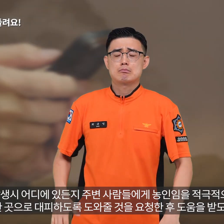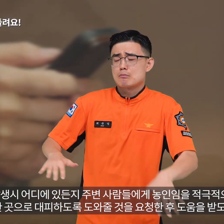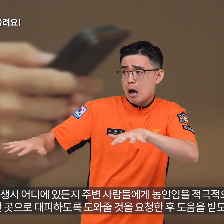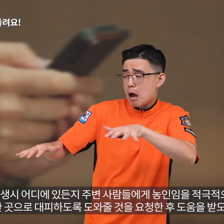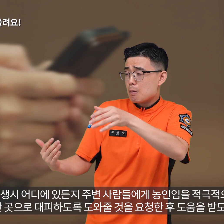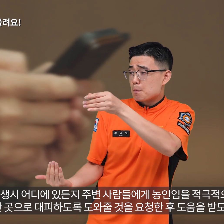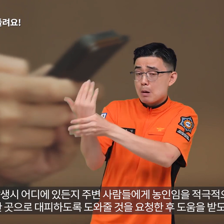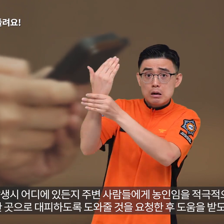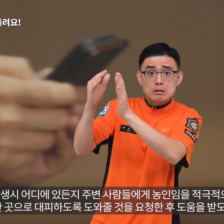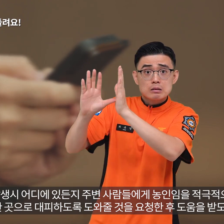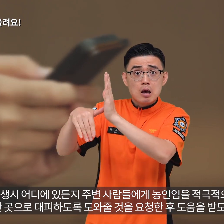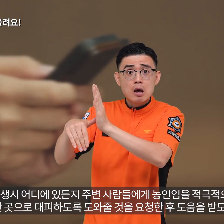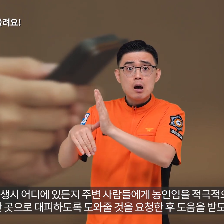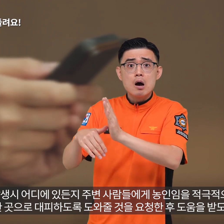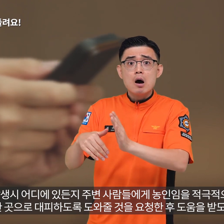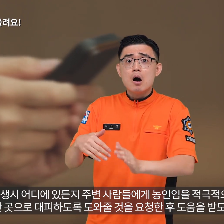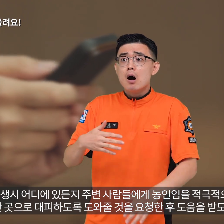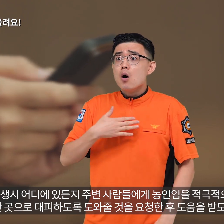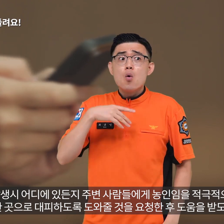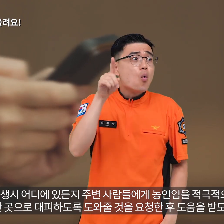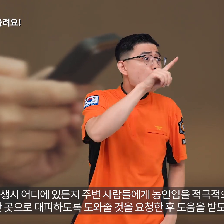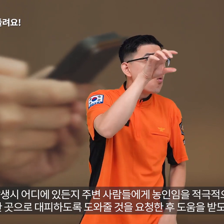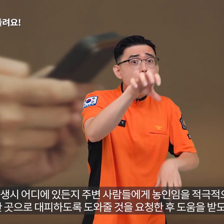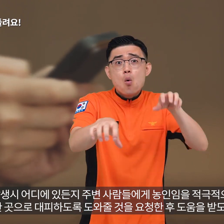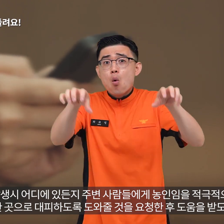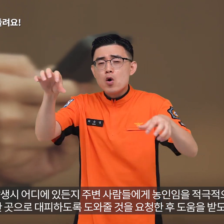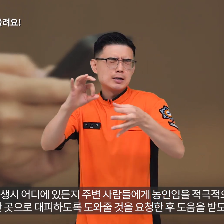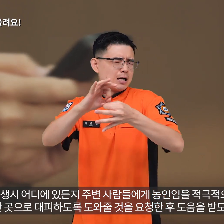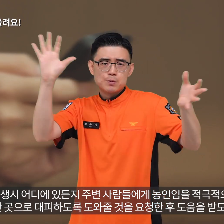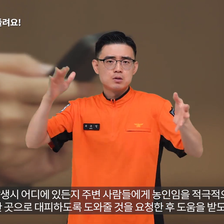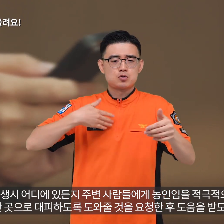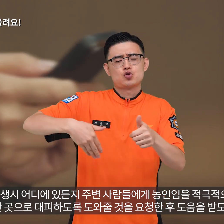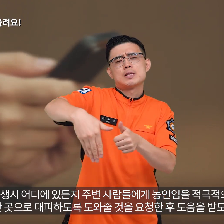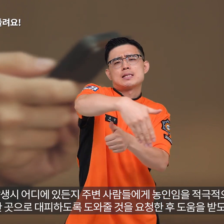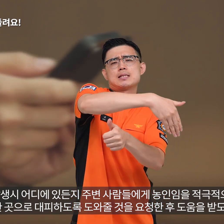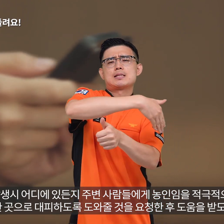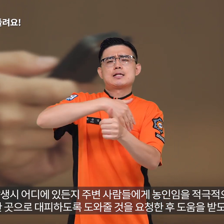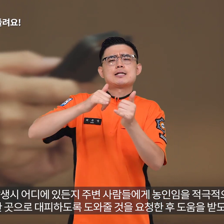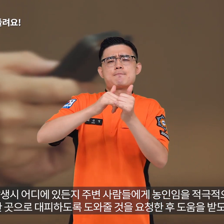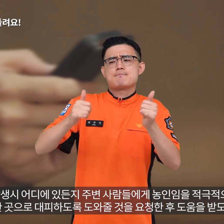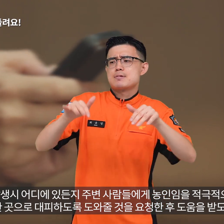지진 발생 시 어디에 있든지 주변 사람들에게 농인임을 적극적으로 알리고